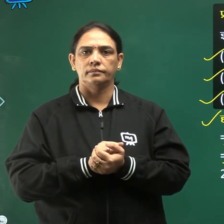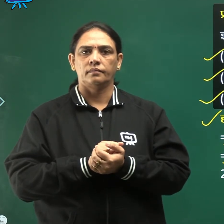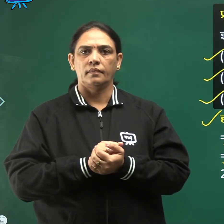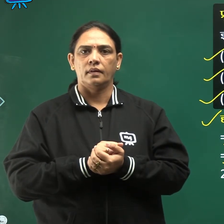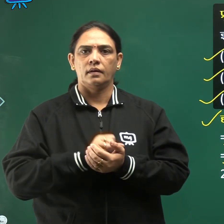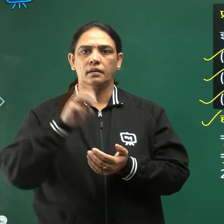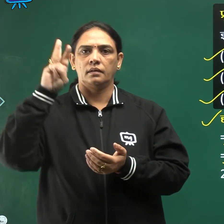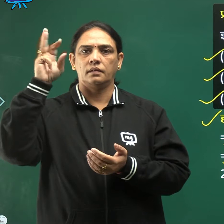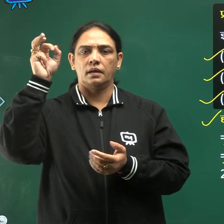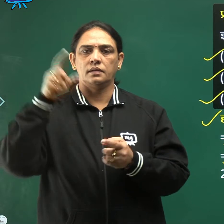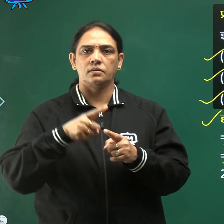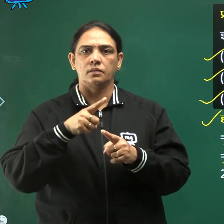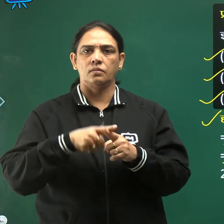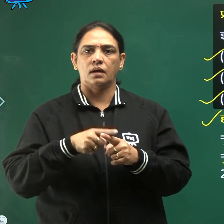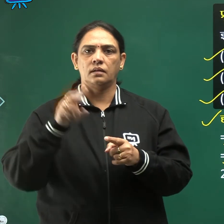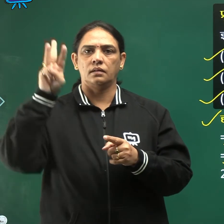30 गुणा 30